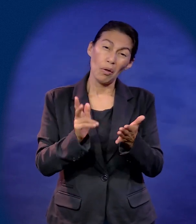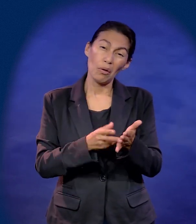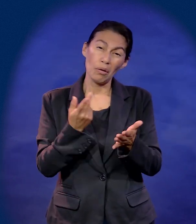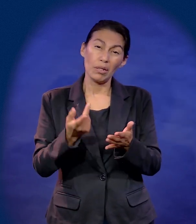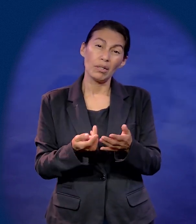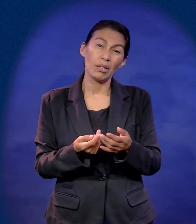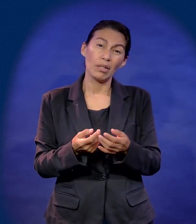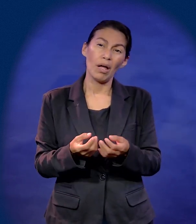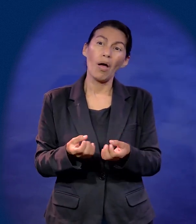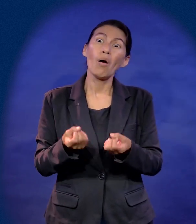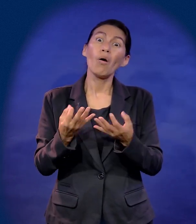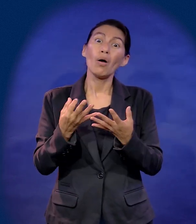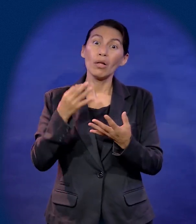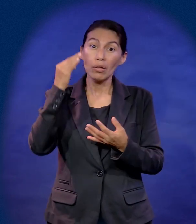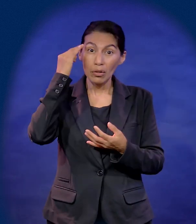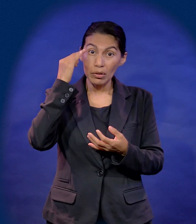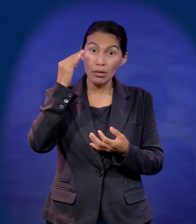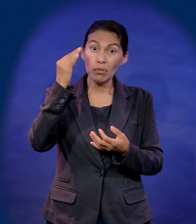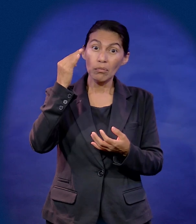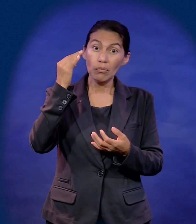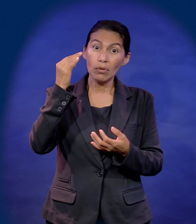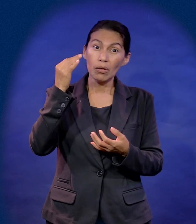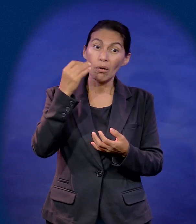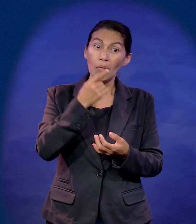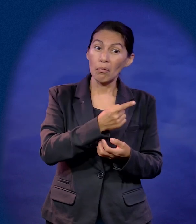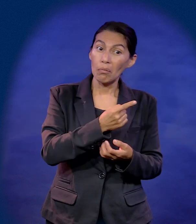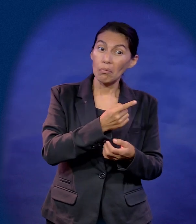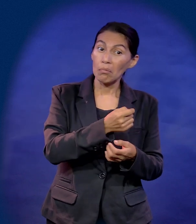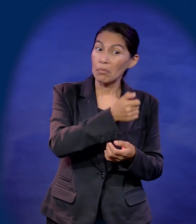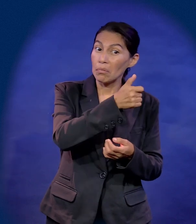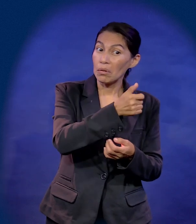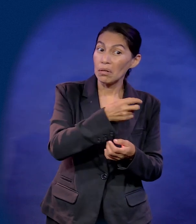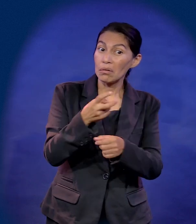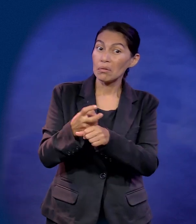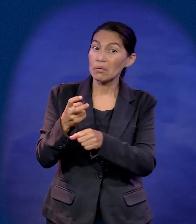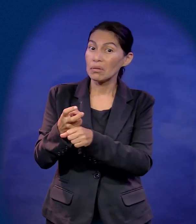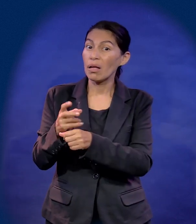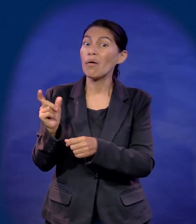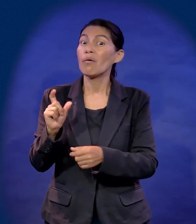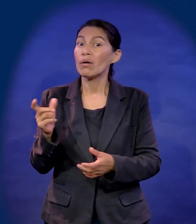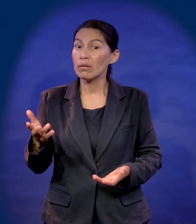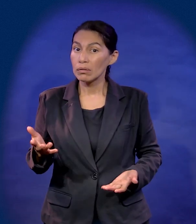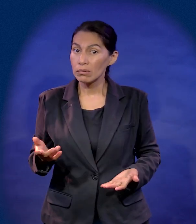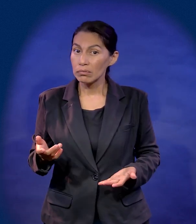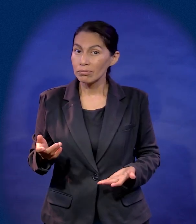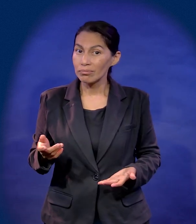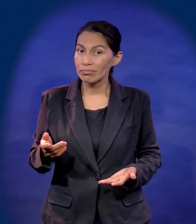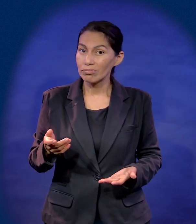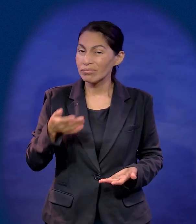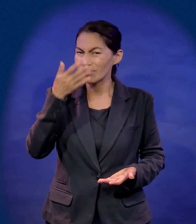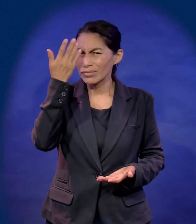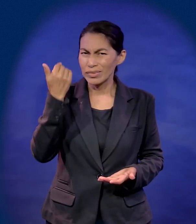enfermizo. Es más, tú les preguntas: oye, ¿cuánto llevan de novios? ¿De la primera o la segunda vuelta?